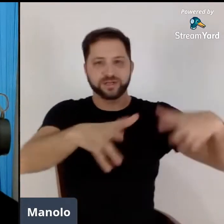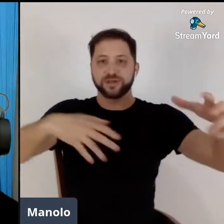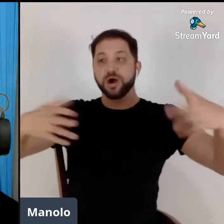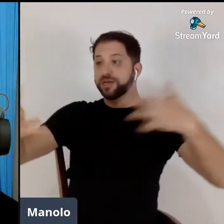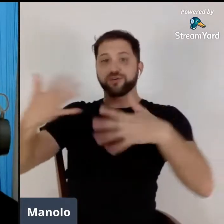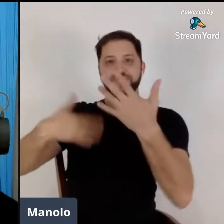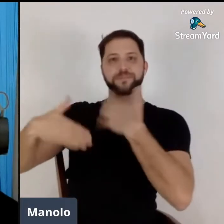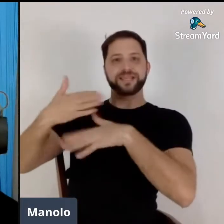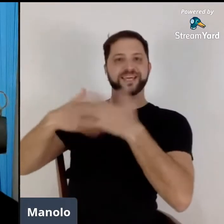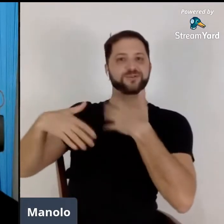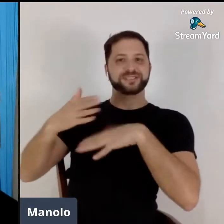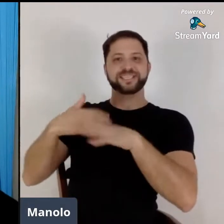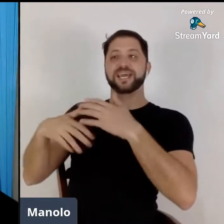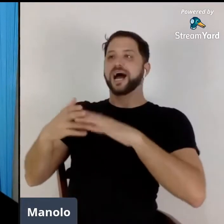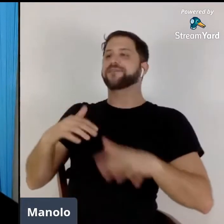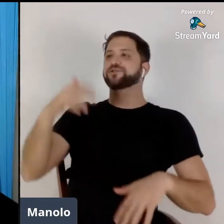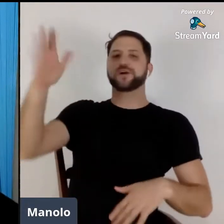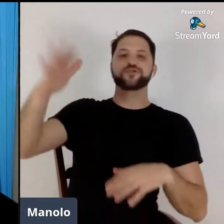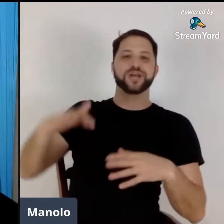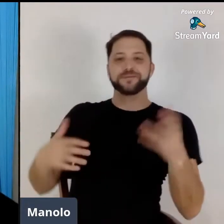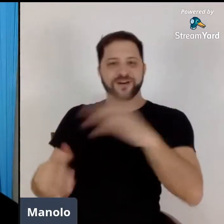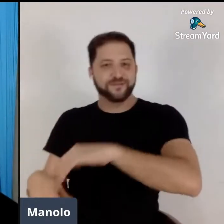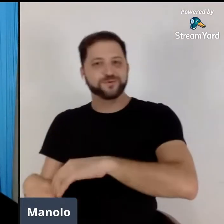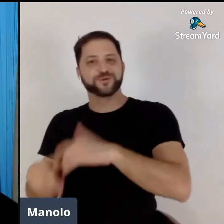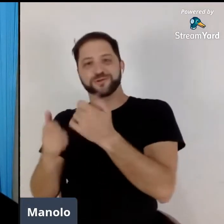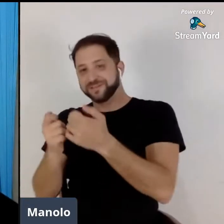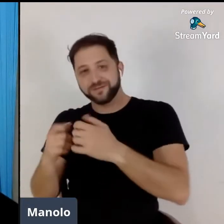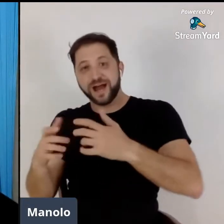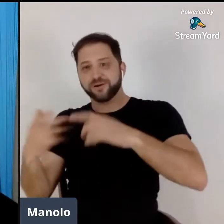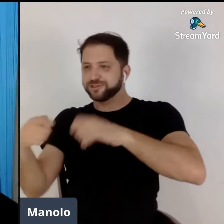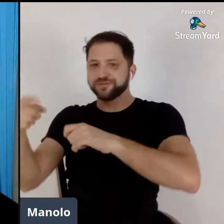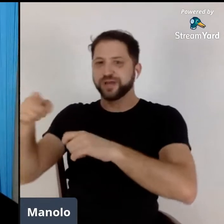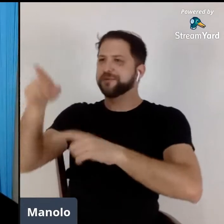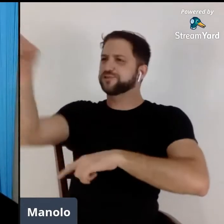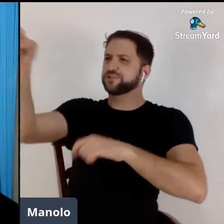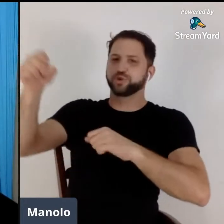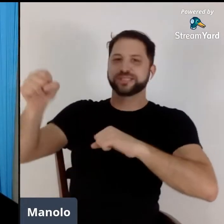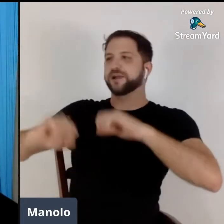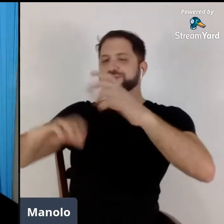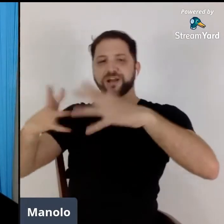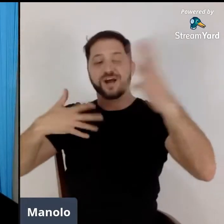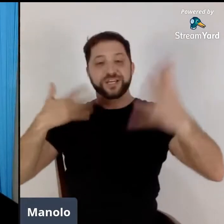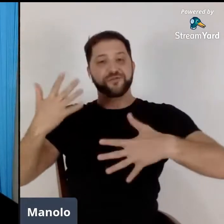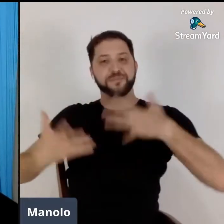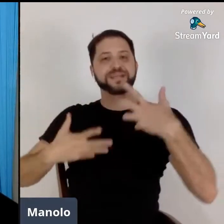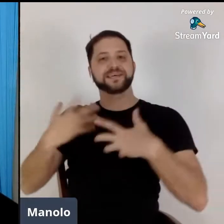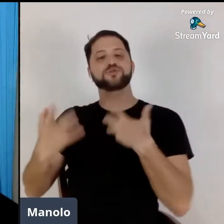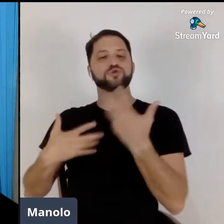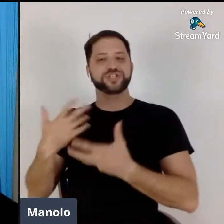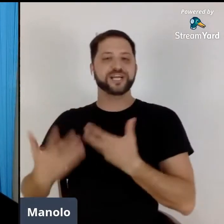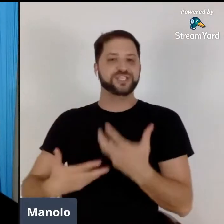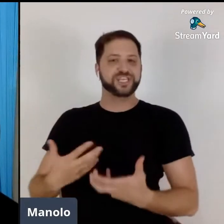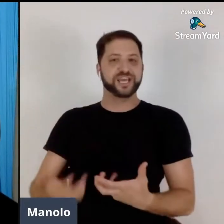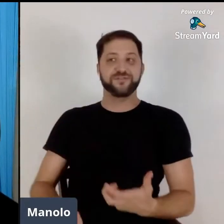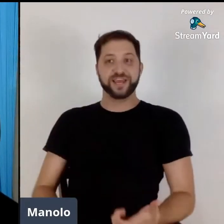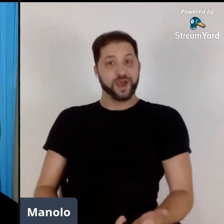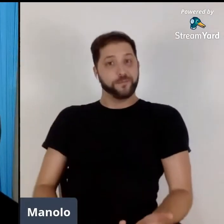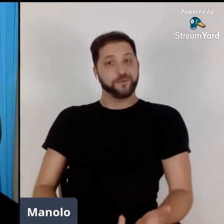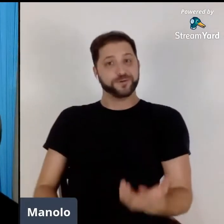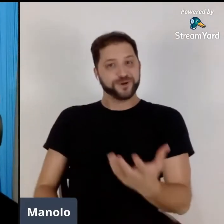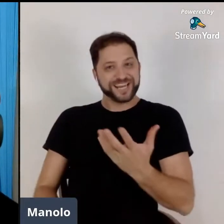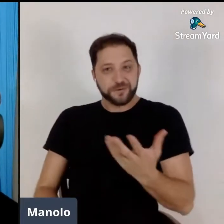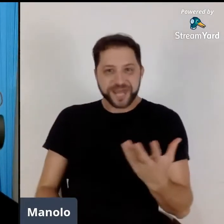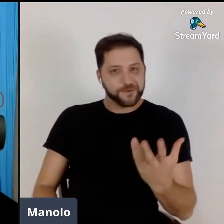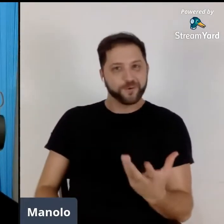pneu? Qual é o de carro? Tal, tal. E eu fui aprendendo assim. Ah, vou jogar um videogame, chamava um surdo. E agora, ah, qual é o videogame? Qual é o de lutar? Qual é o... E eu fui aprendendo no dia a dia. Eu